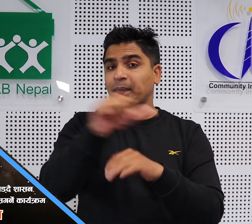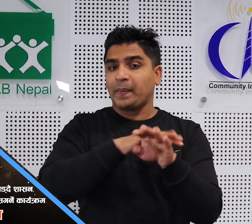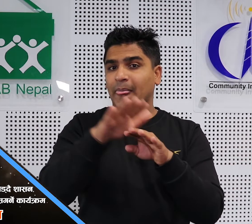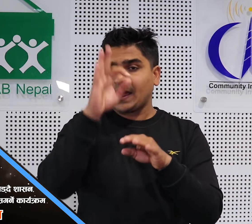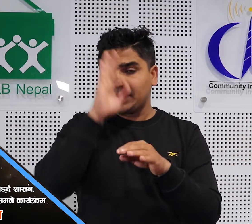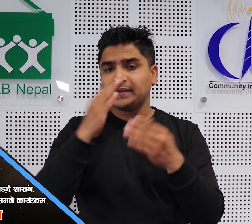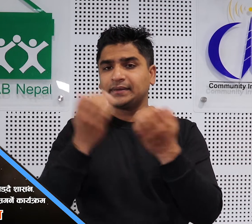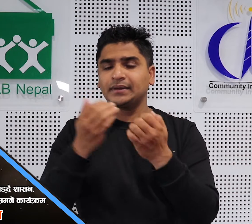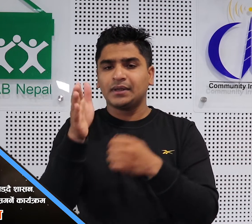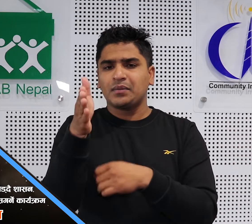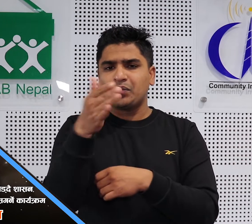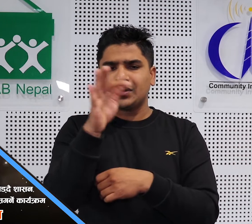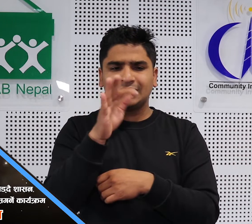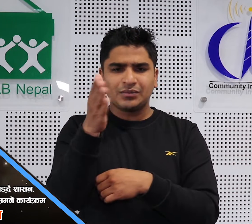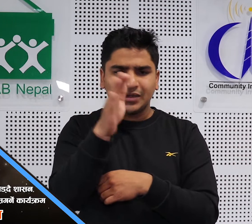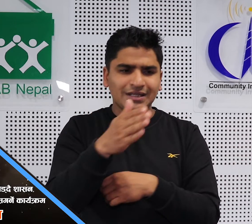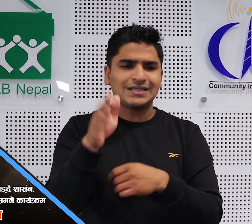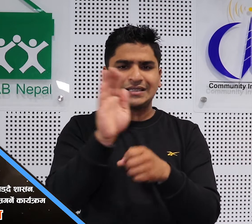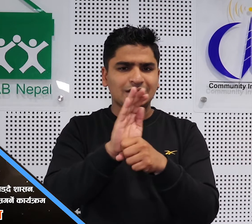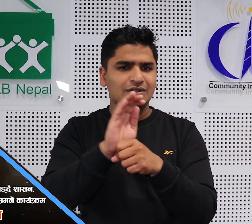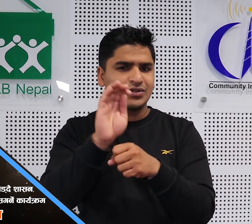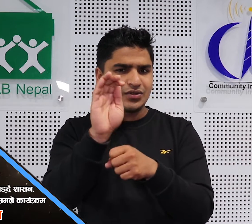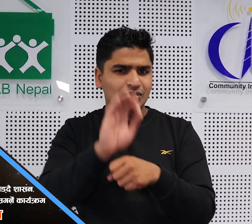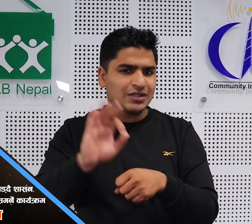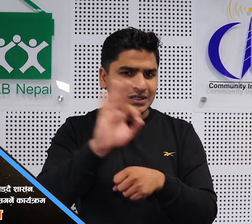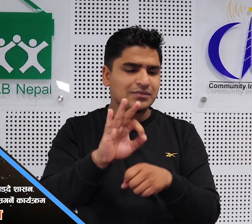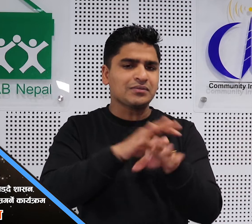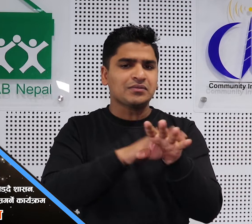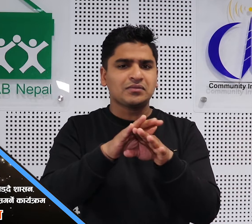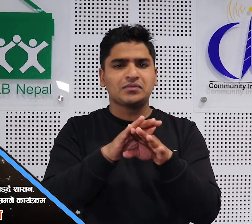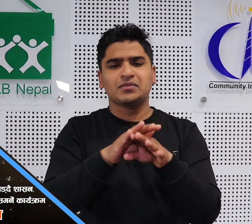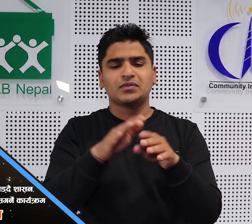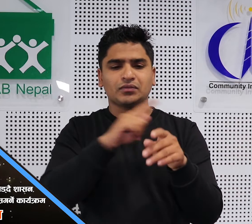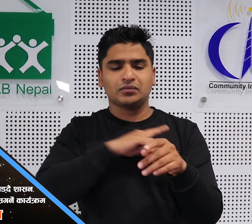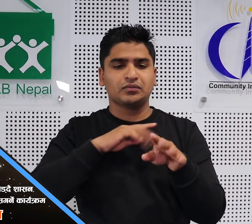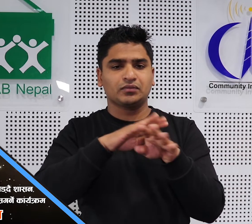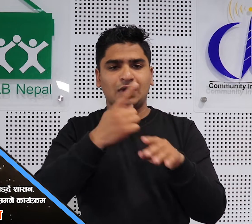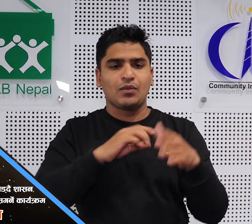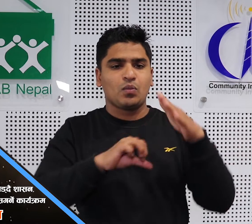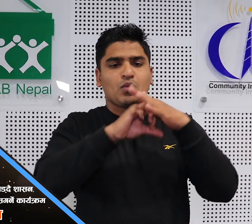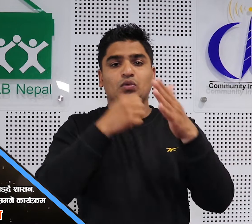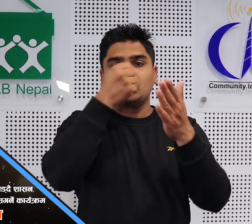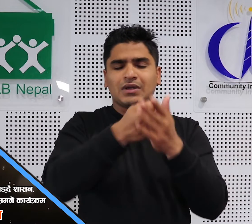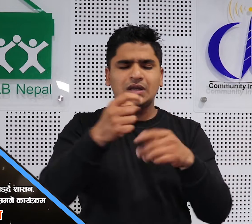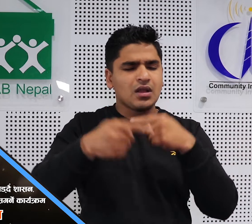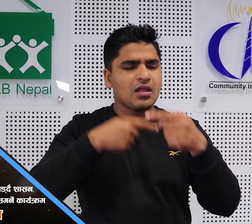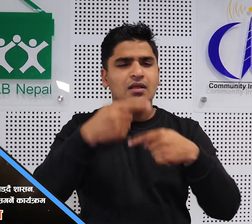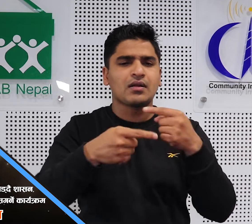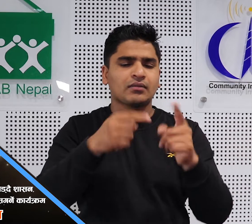गरेर मन्त्रीज्यू सचिवज्यू र त्यस्तै गरेर ब्युरोक्रेट्समा पनि हामीले आफ्ना पहुँचहरू गरेर निरन्तर रूपमा चाहिँ लबिङ